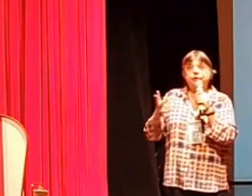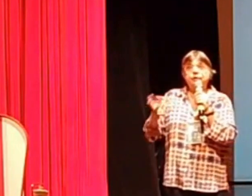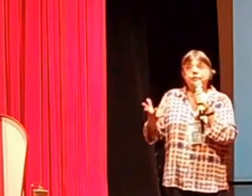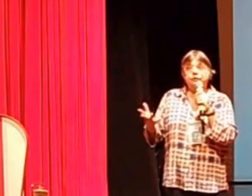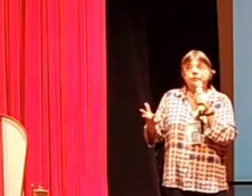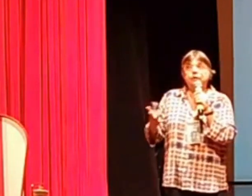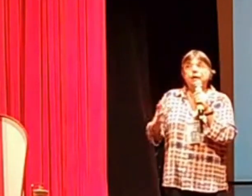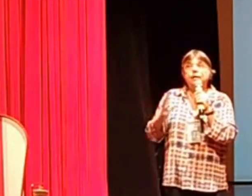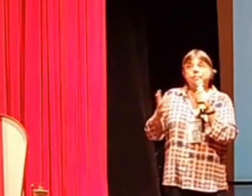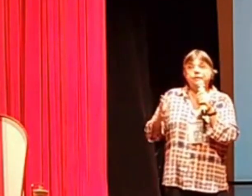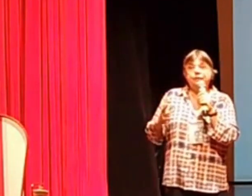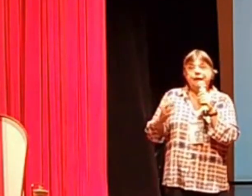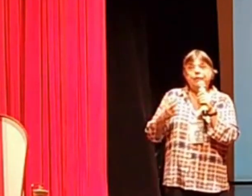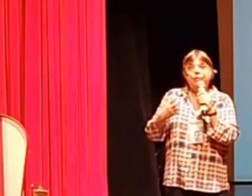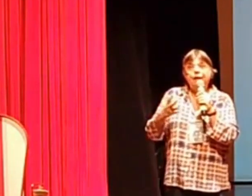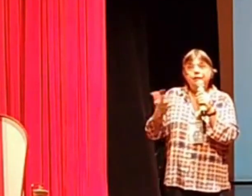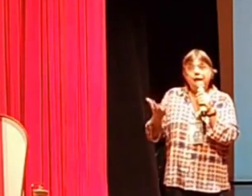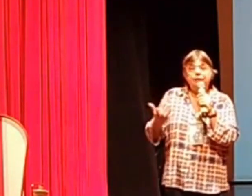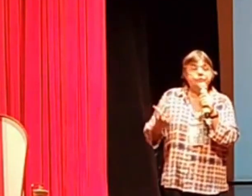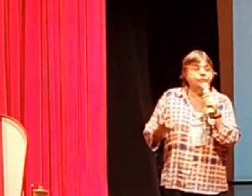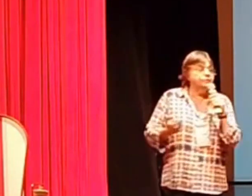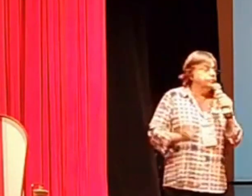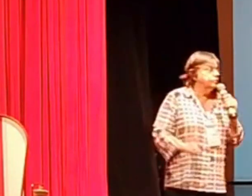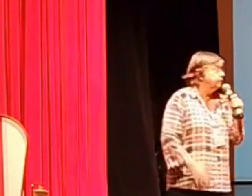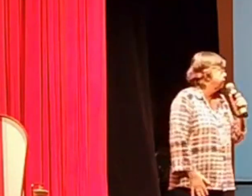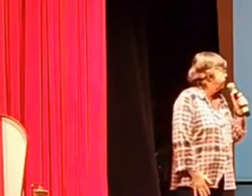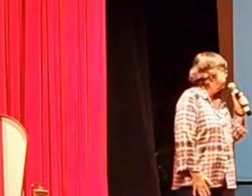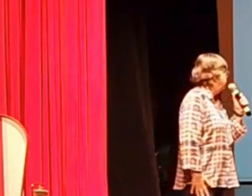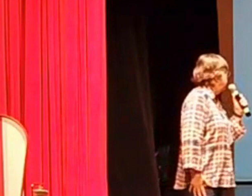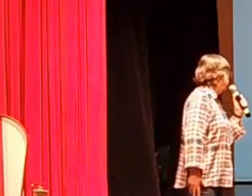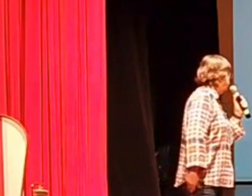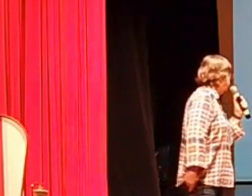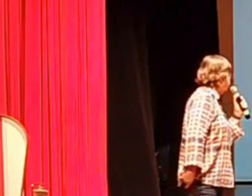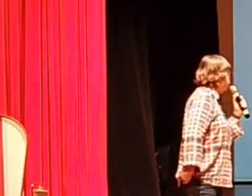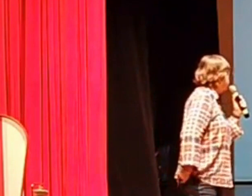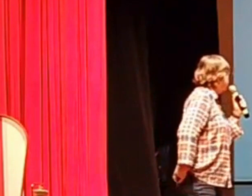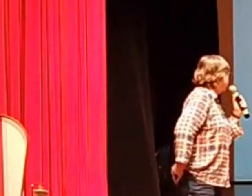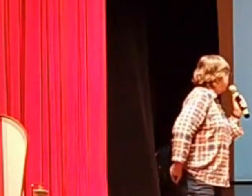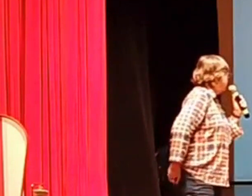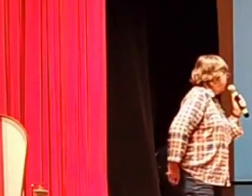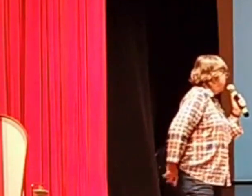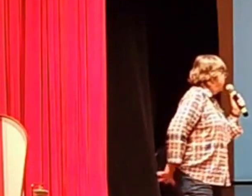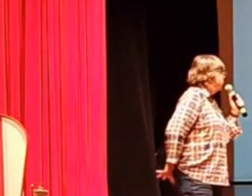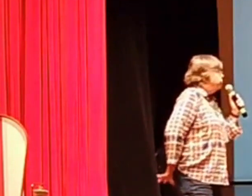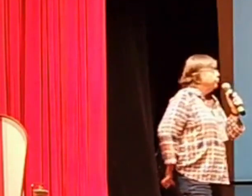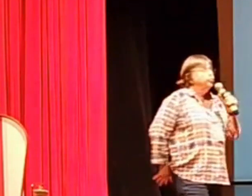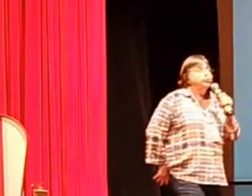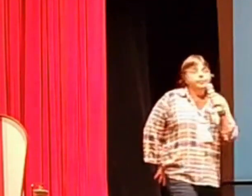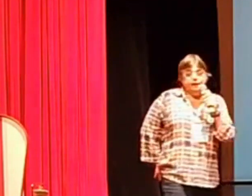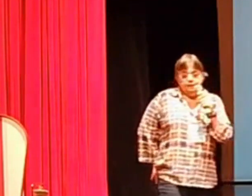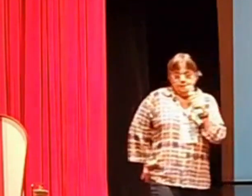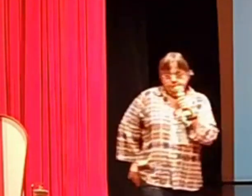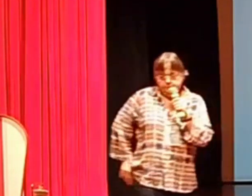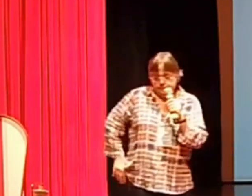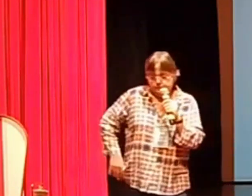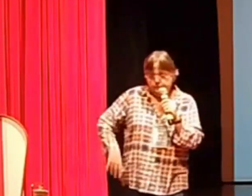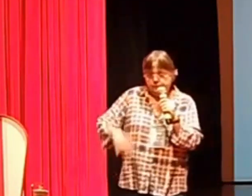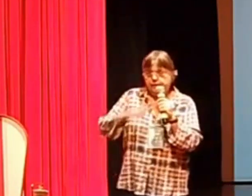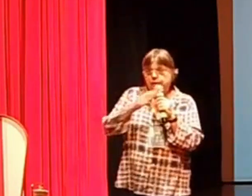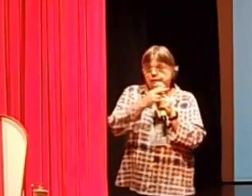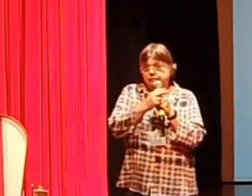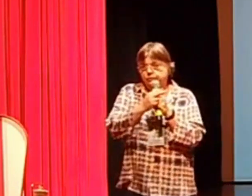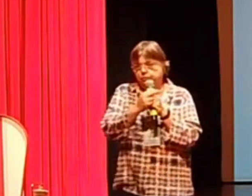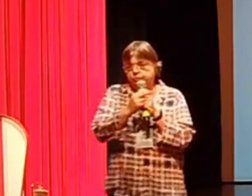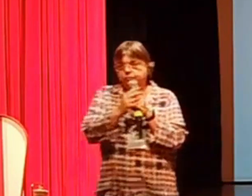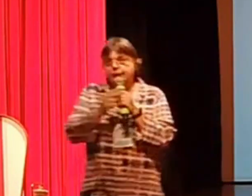é importante a gente pensar na qualidade desse colete, né? E, por último, que é interessante, quer